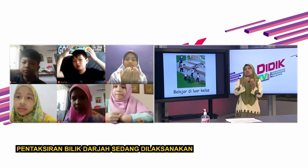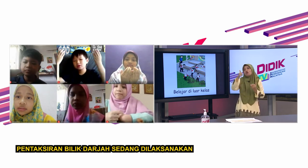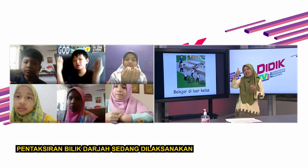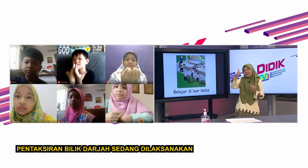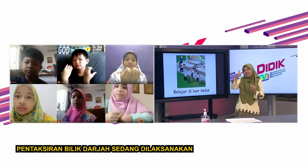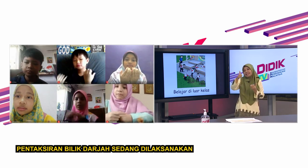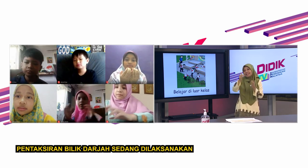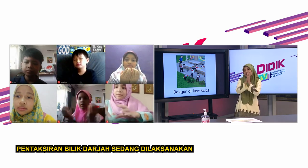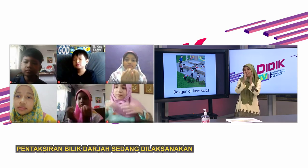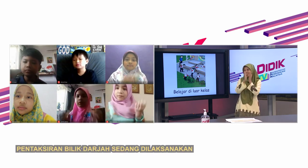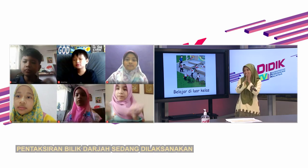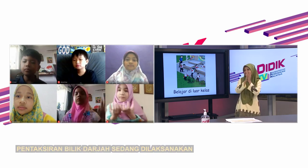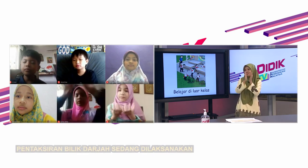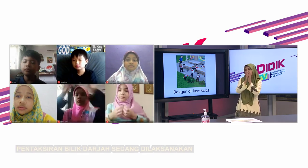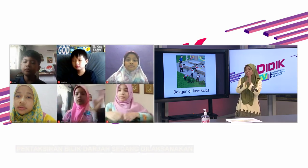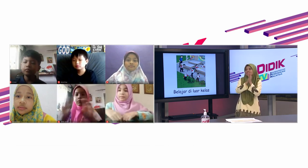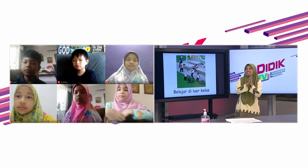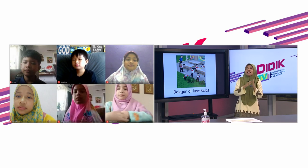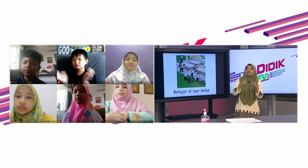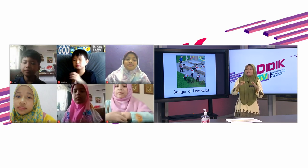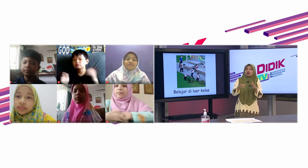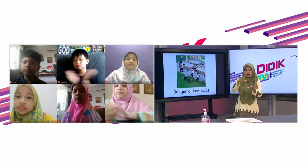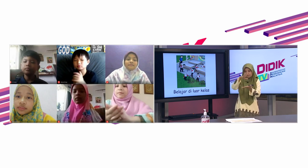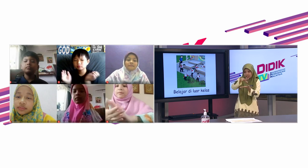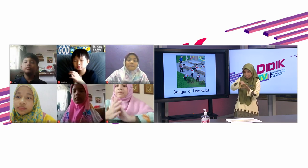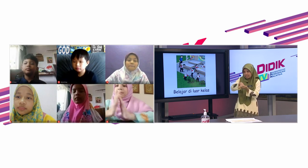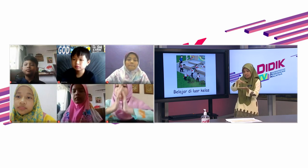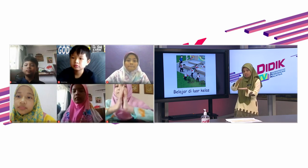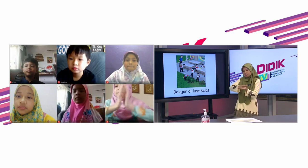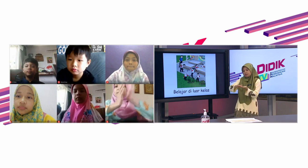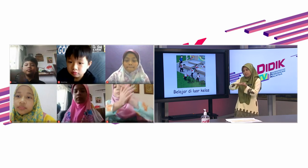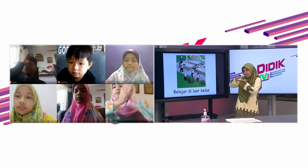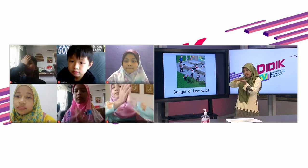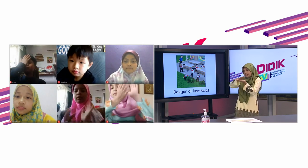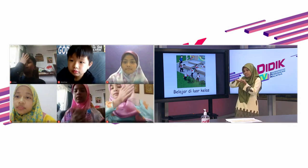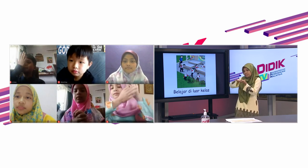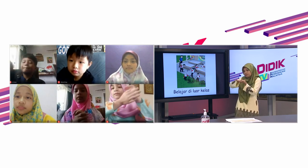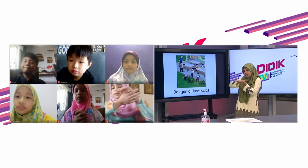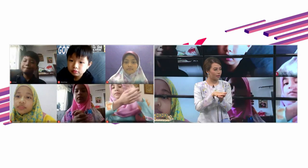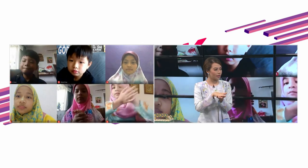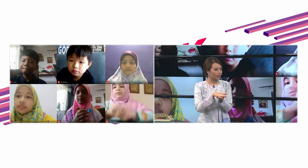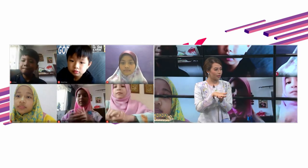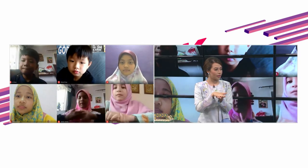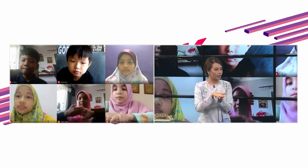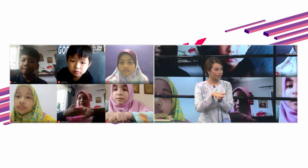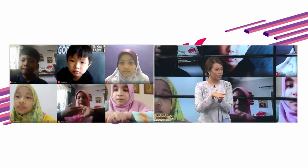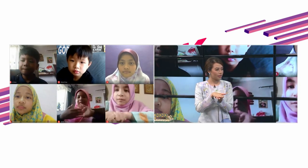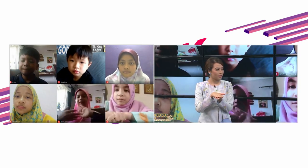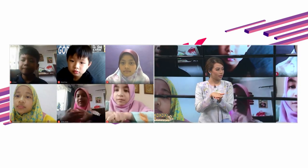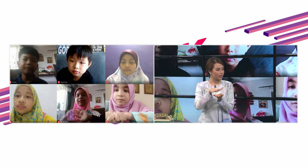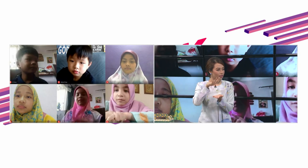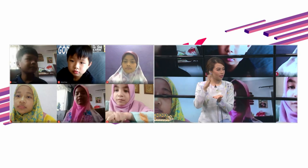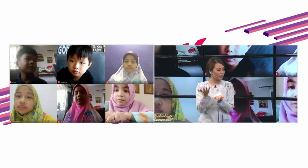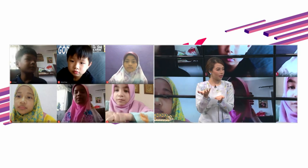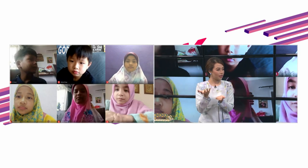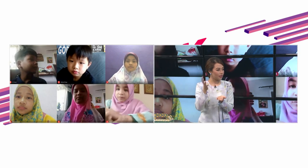kelas. Okey, bagus. Sana belajar, cikgu. Okey, belajar. Tapak tangan ni sebelah kiri. Macam ni. Okey,